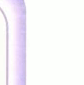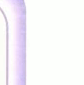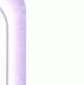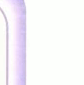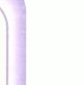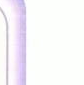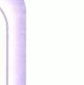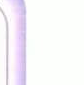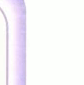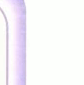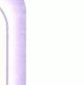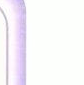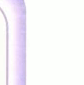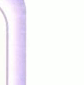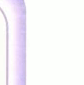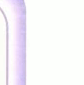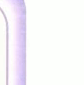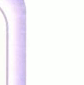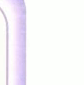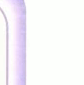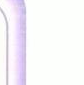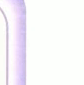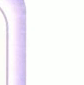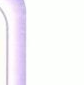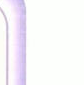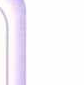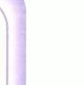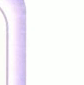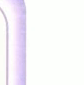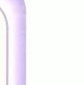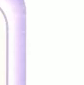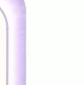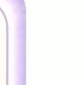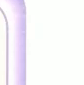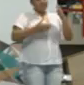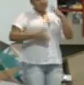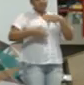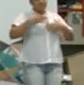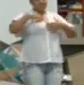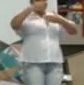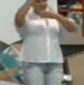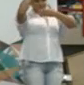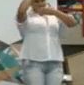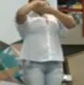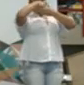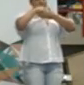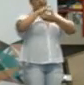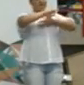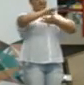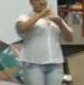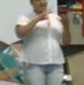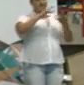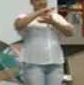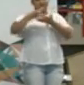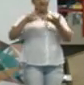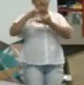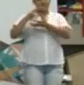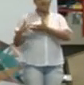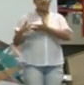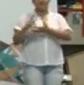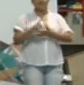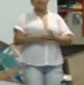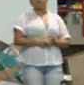aqui, não. Dentro de um organismo as células são diferentes. Muito bem, vamos lá. João Paulo,